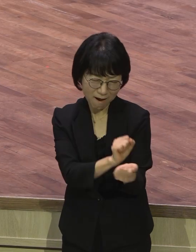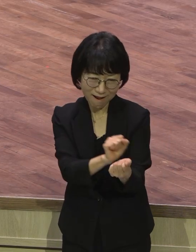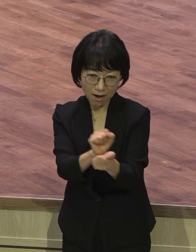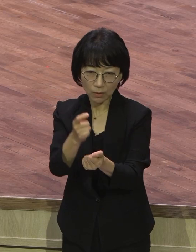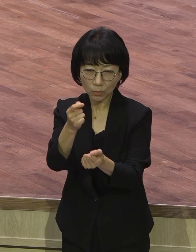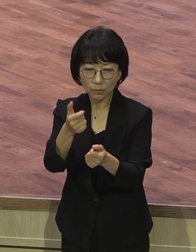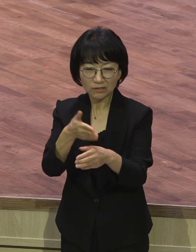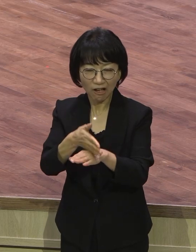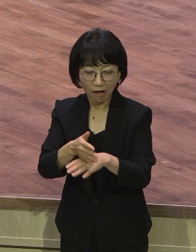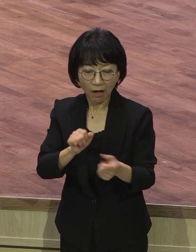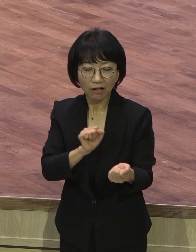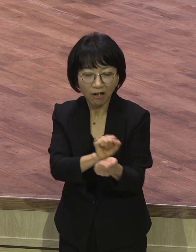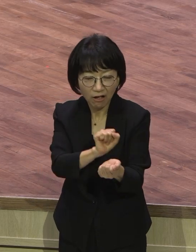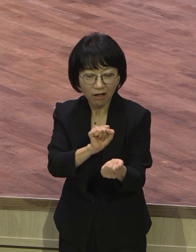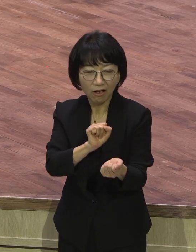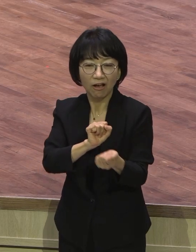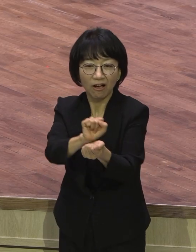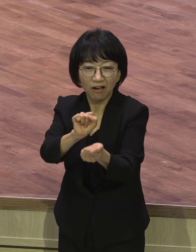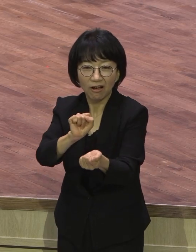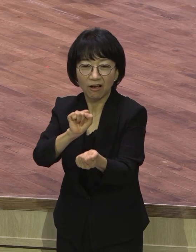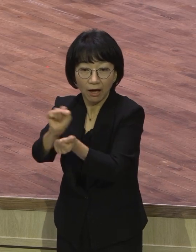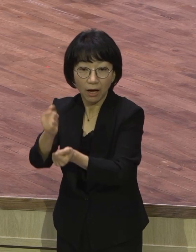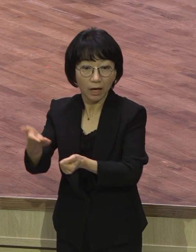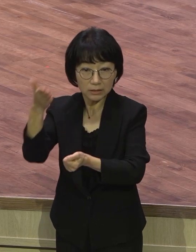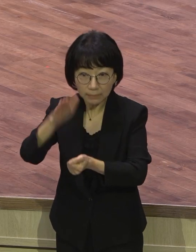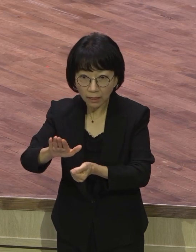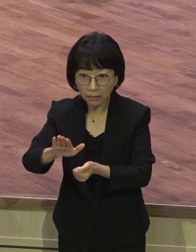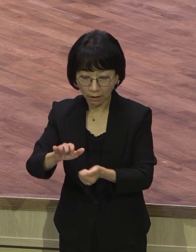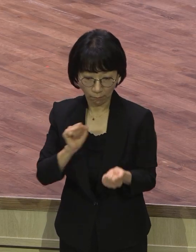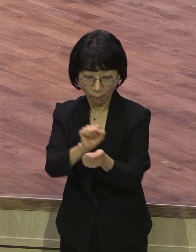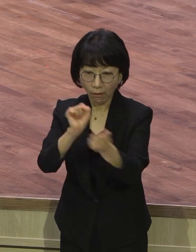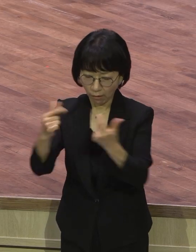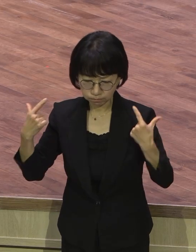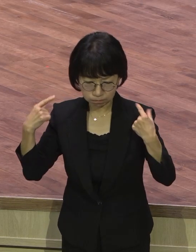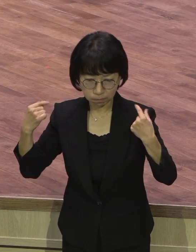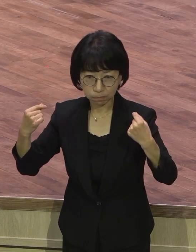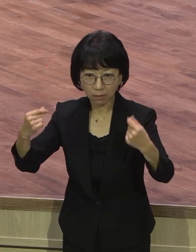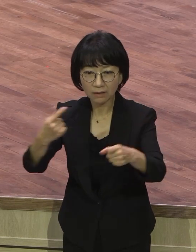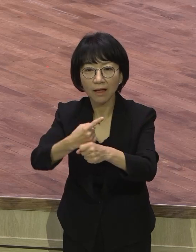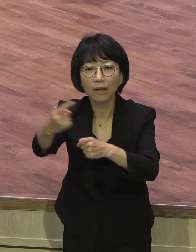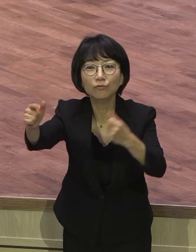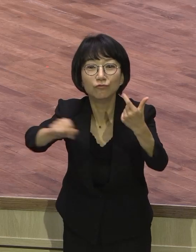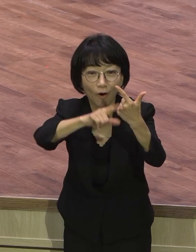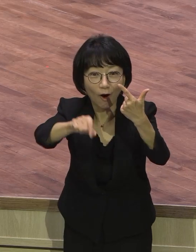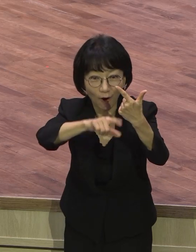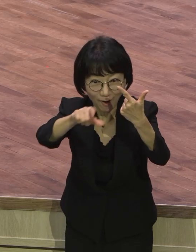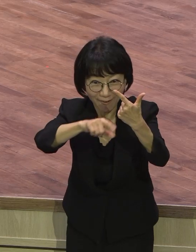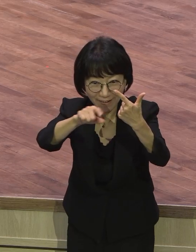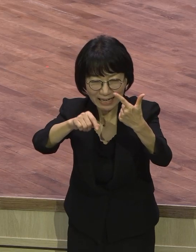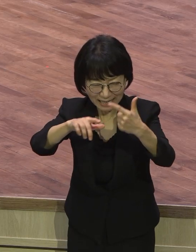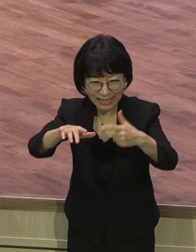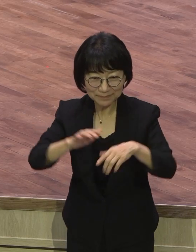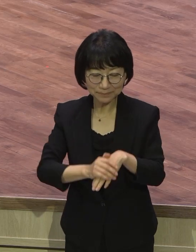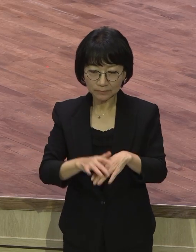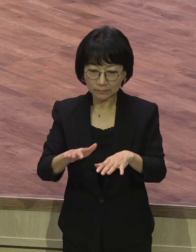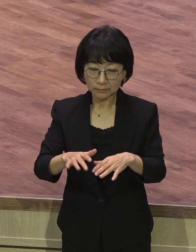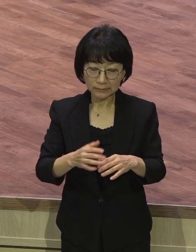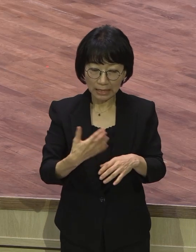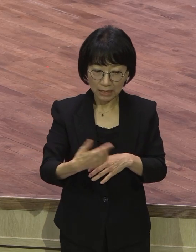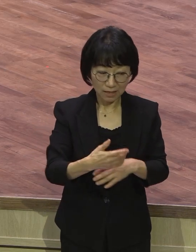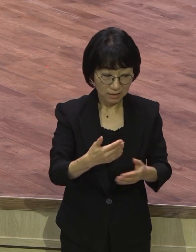바이러스는 여전히 확산 중이다. 내년 6월에 있는 말이에요. 이런 이동 제한